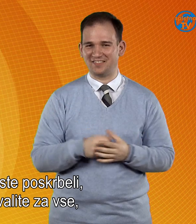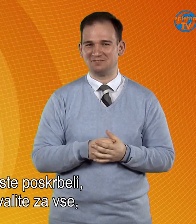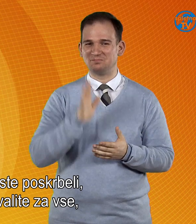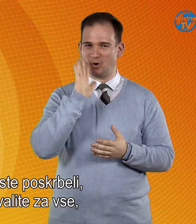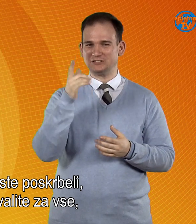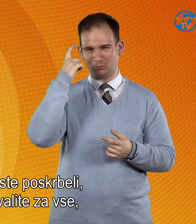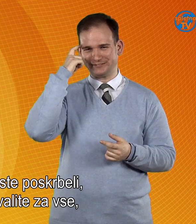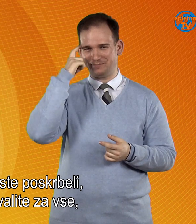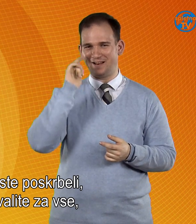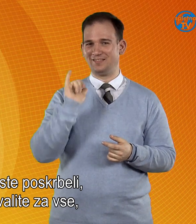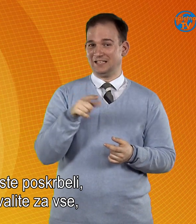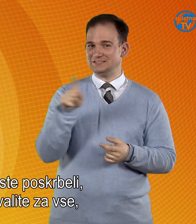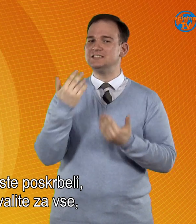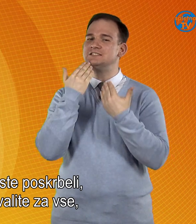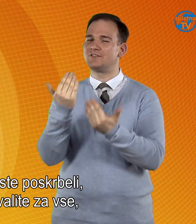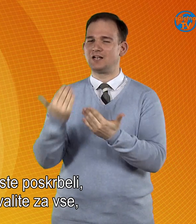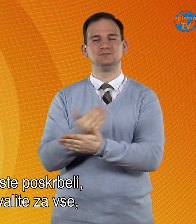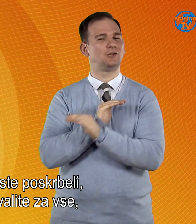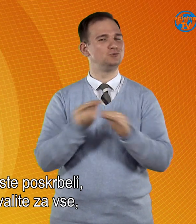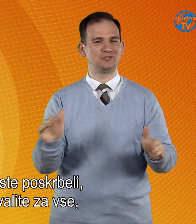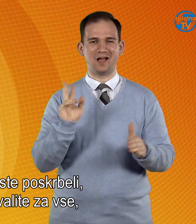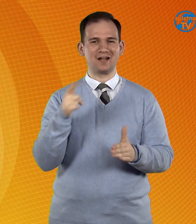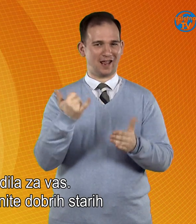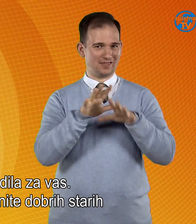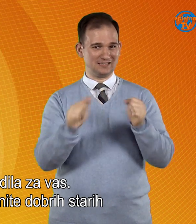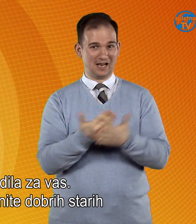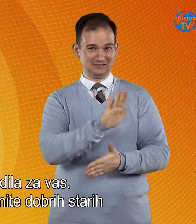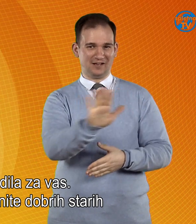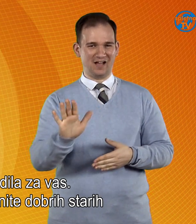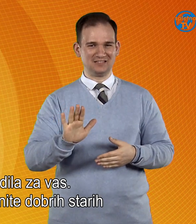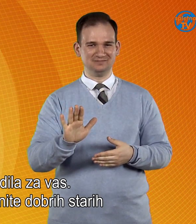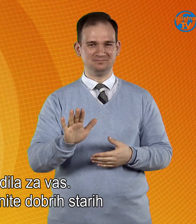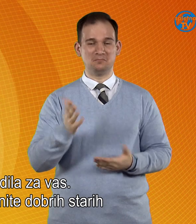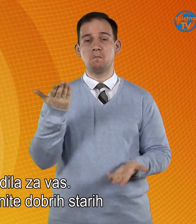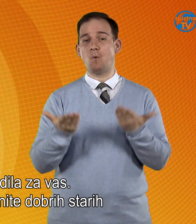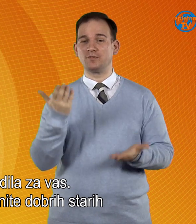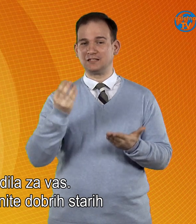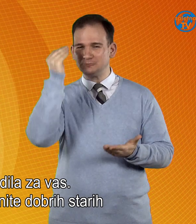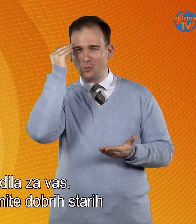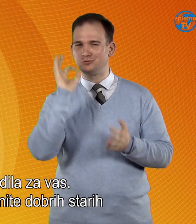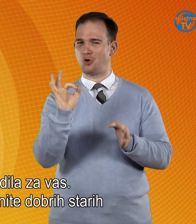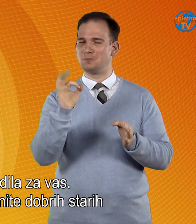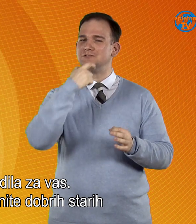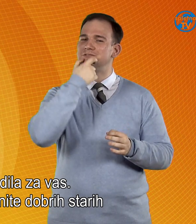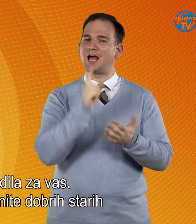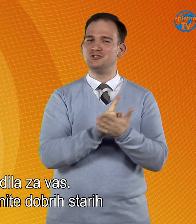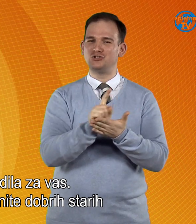Vsekakor boste poskrbeli, da se ji zahvalite za vse, kar je naredila za vas. Morda se spomnite dobrih